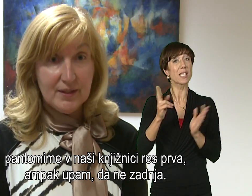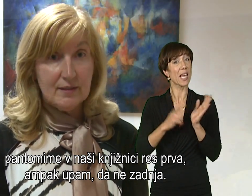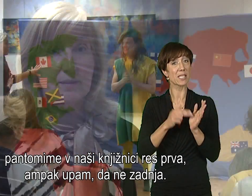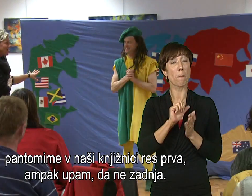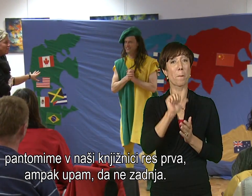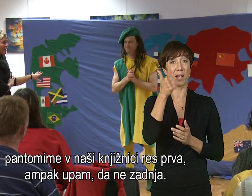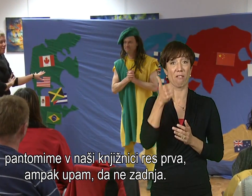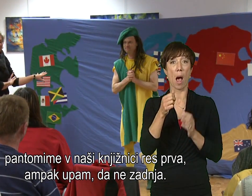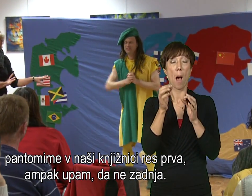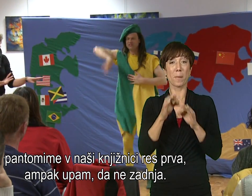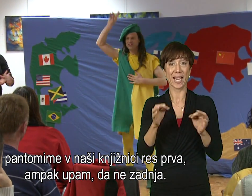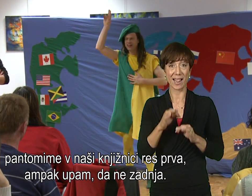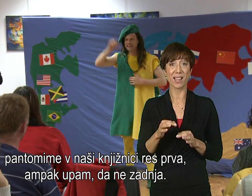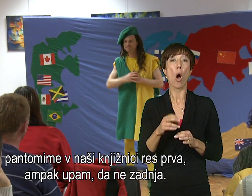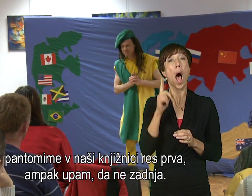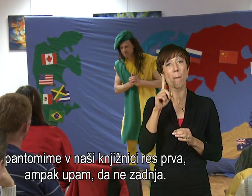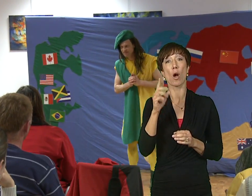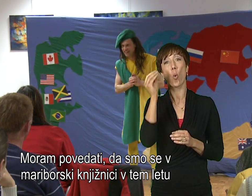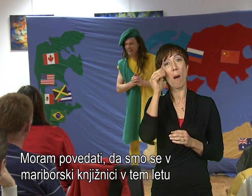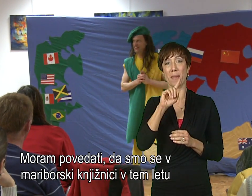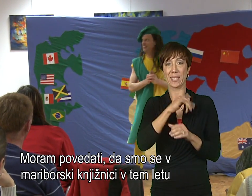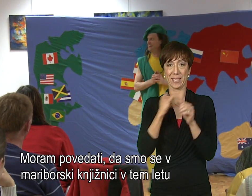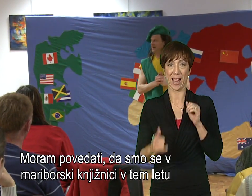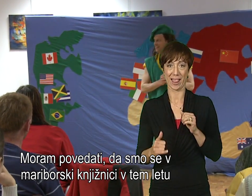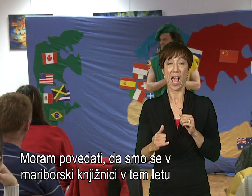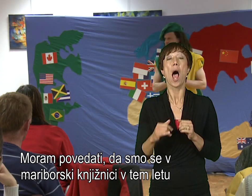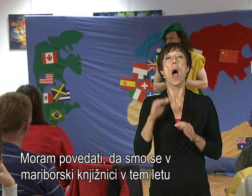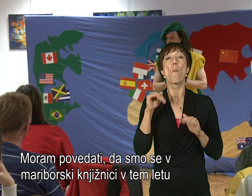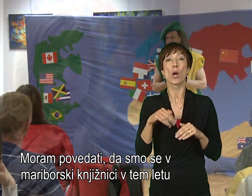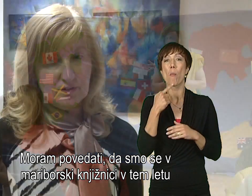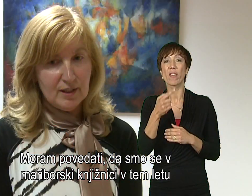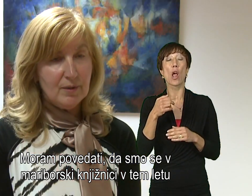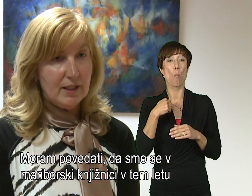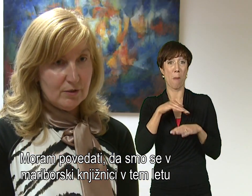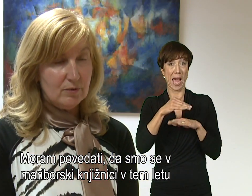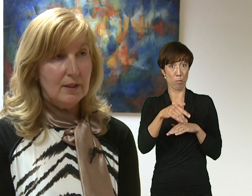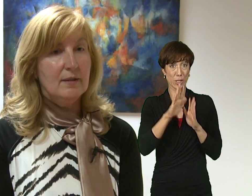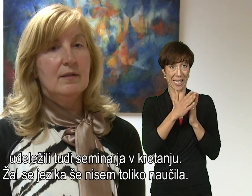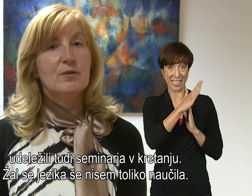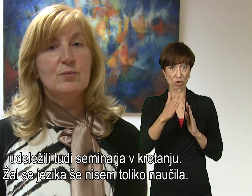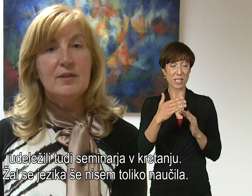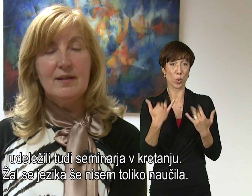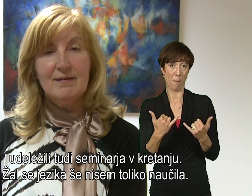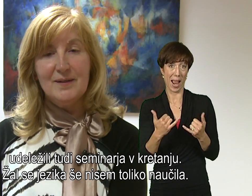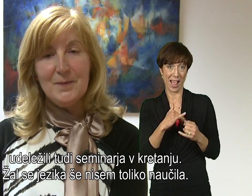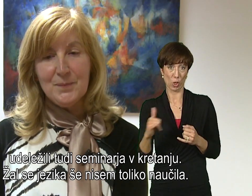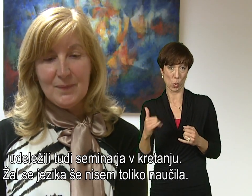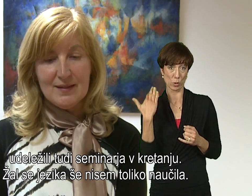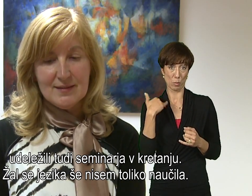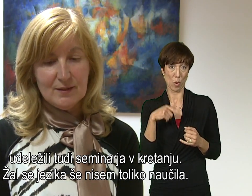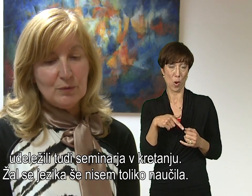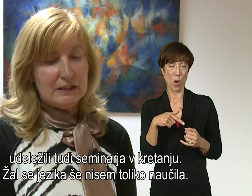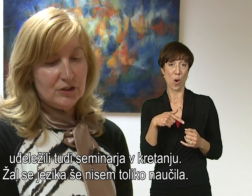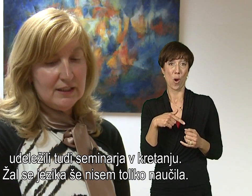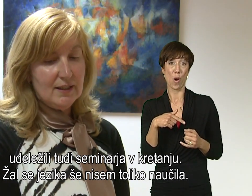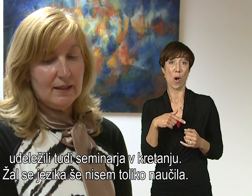prva prireditev, ampak upam, da ne zadnja. Moram povedati, da smo v Mariborski knjižnici v tem letu tudi